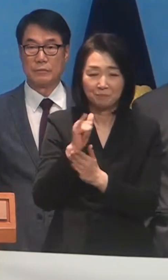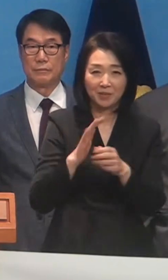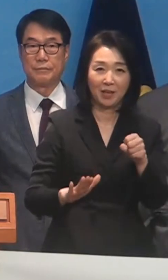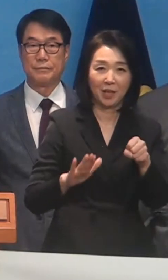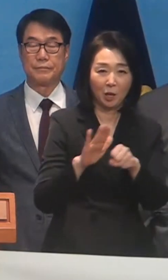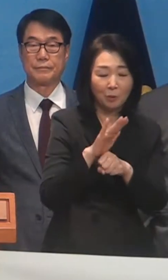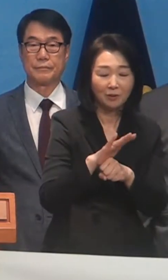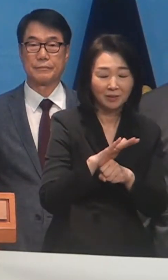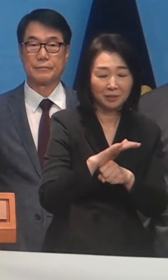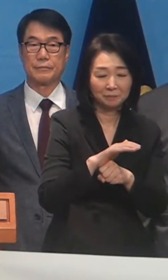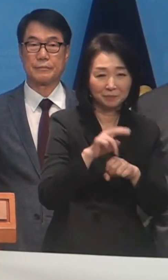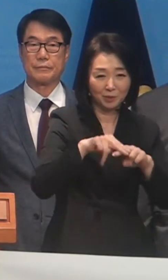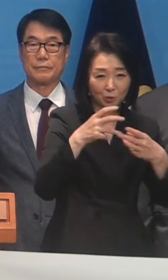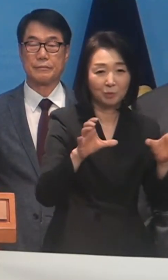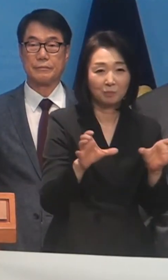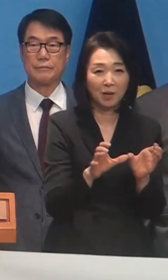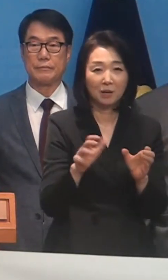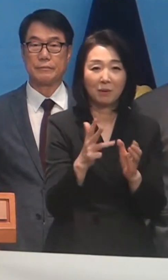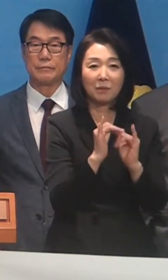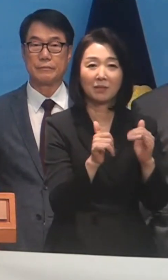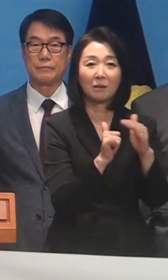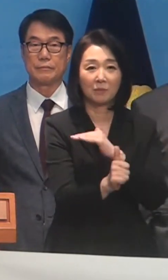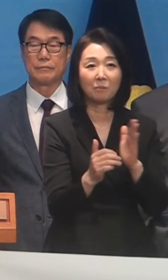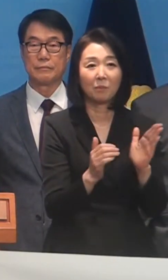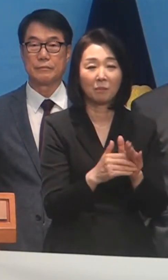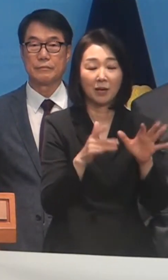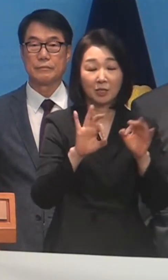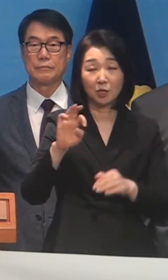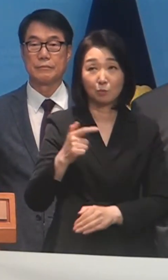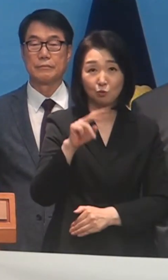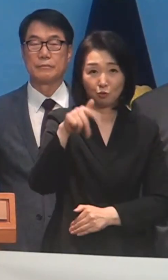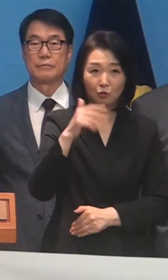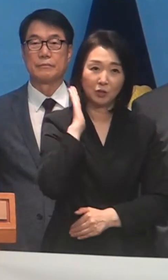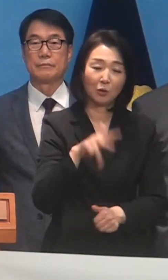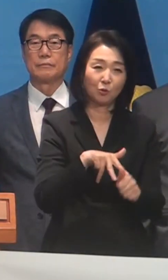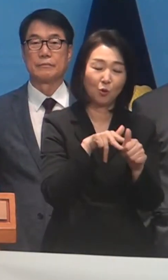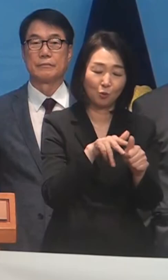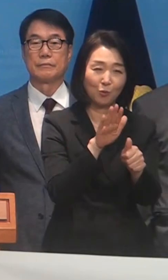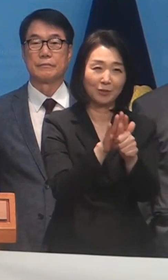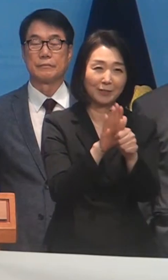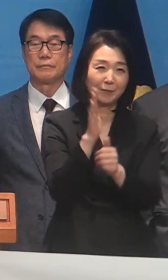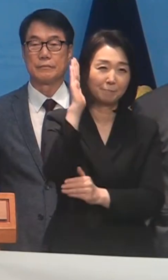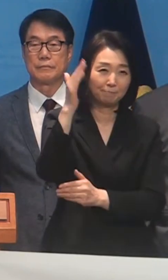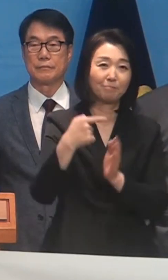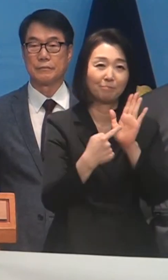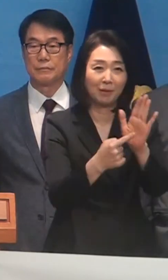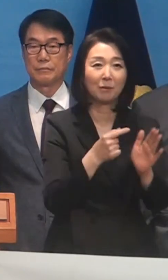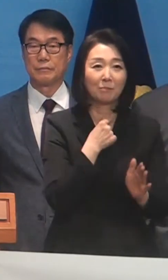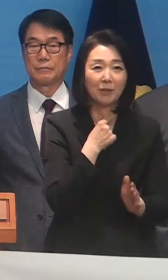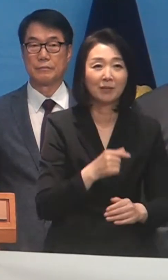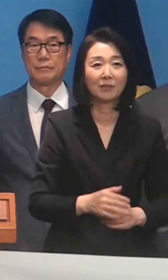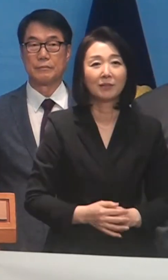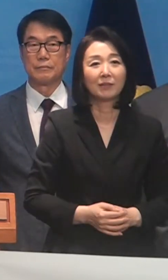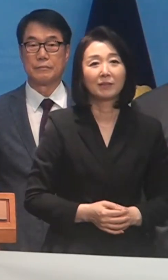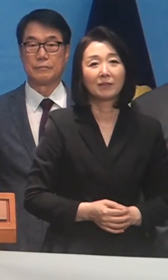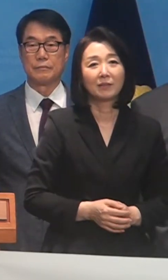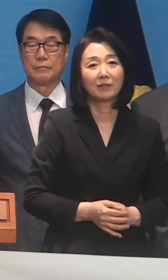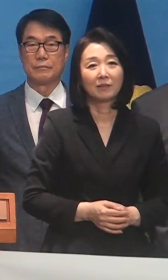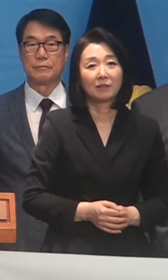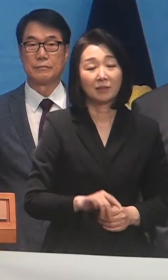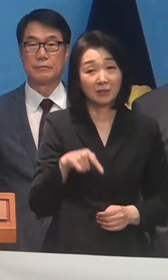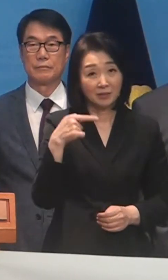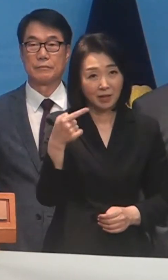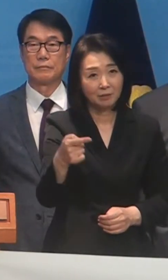명을 대표하여 김문수 국민의힘 대선 후보 지지성명을 발표하겠습니다.